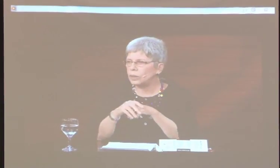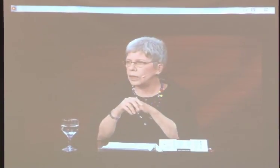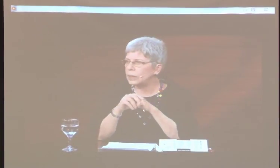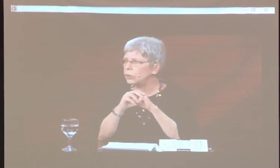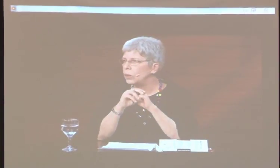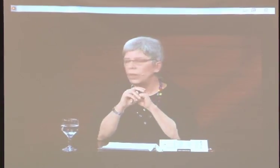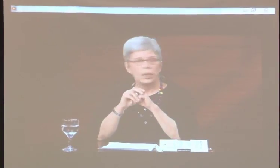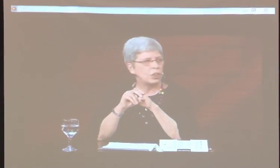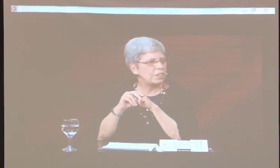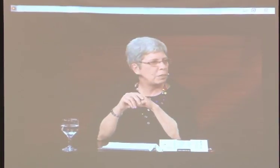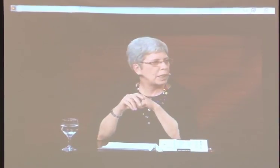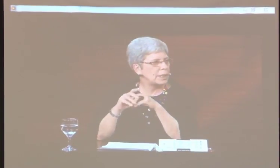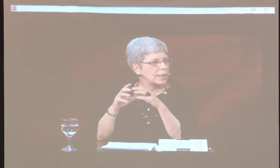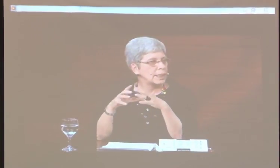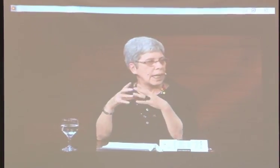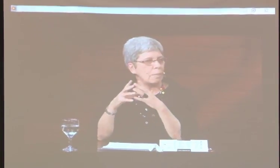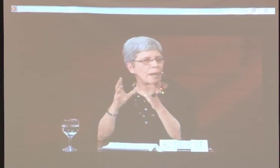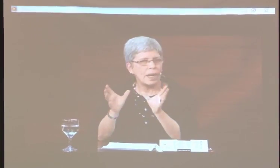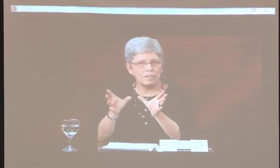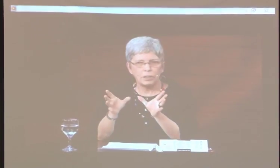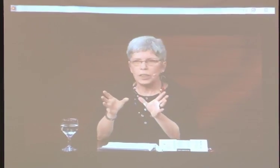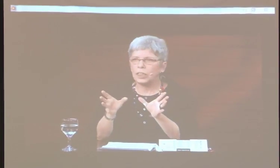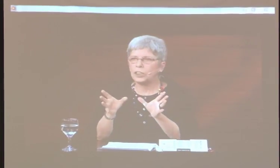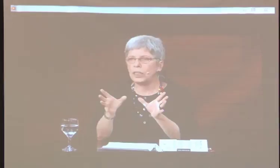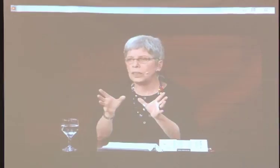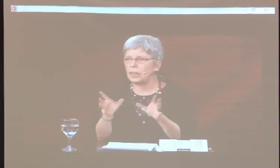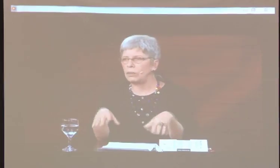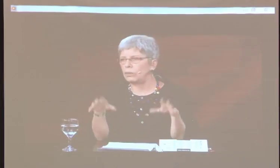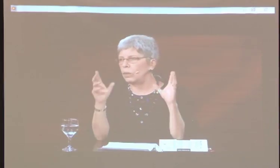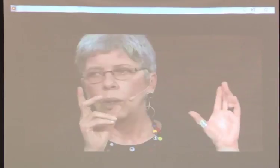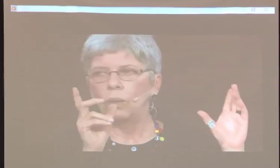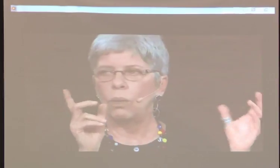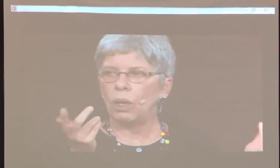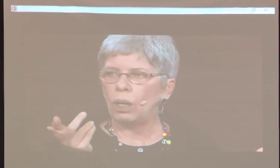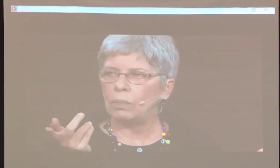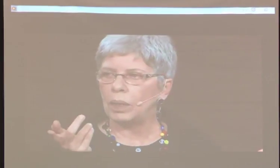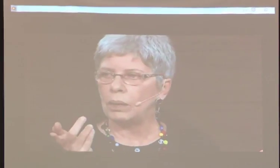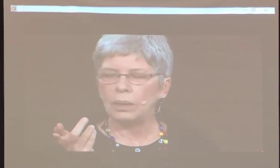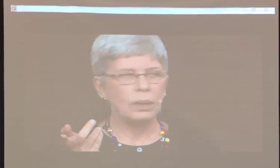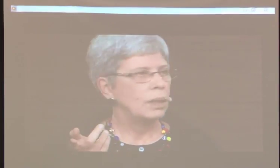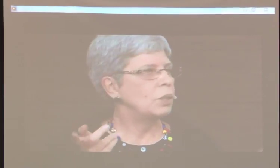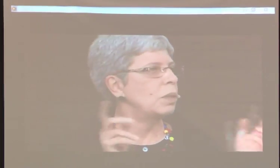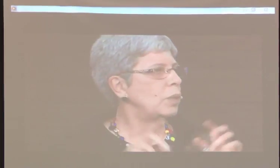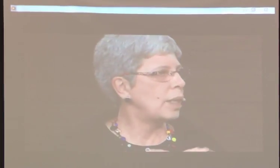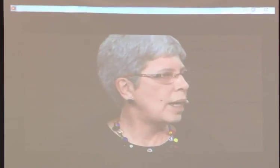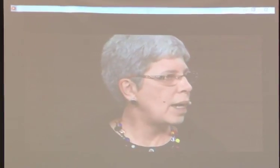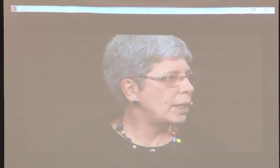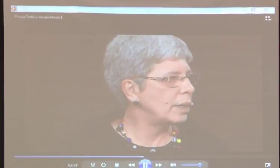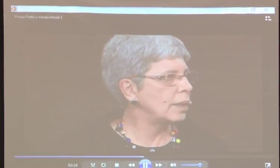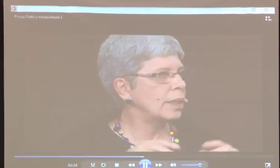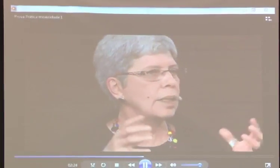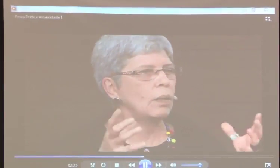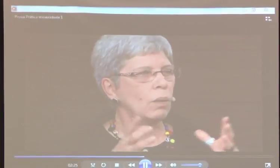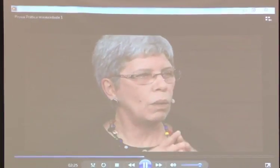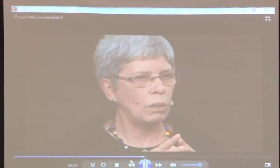reduzido de famílias que escapavam ao seguinte desenho: um homem e uma mulher que se